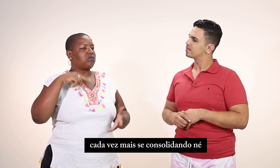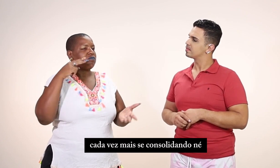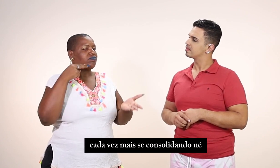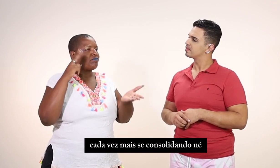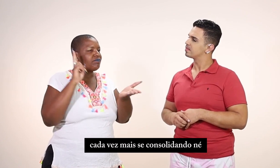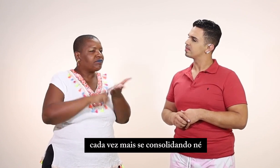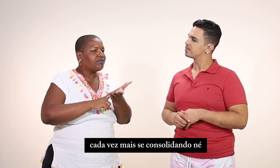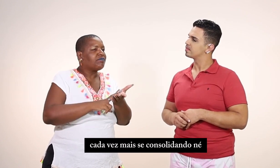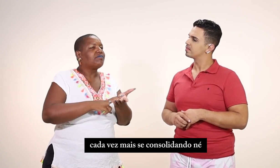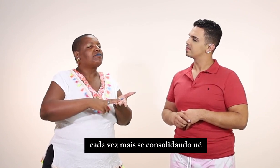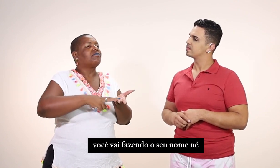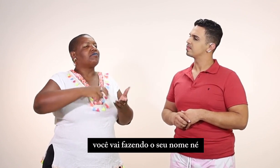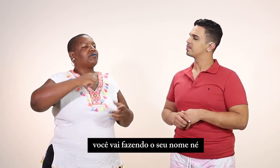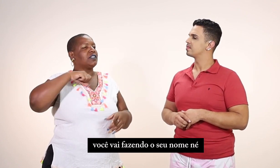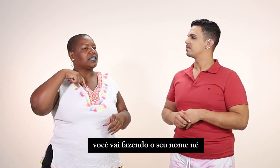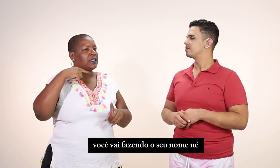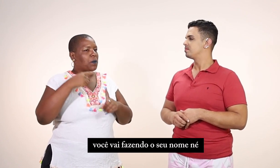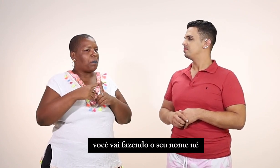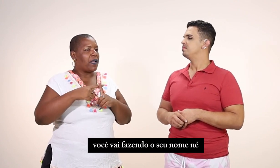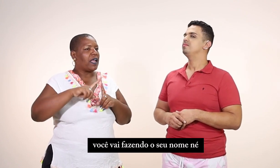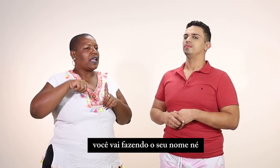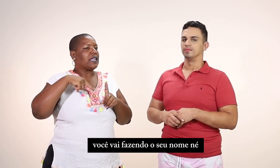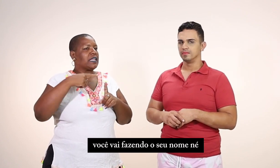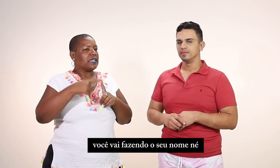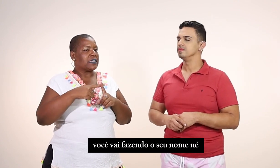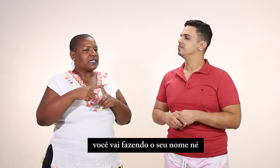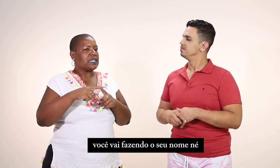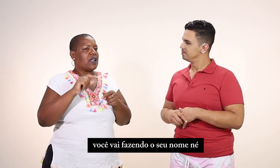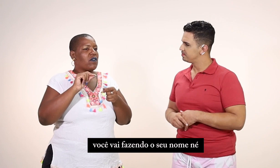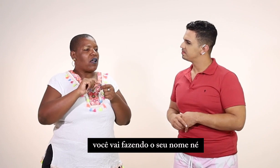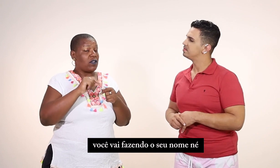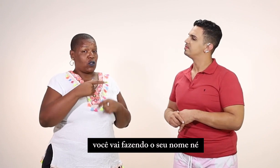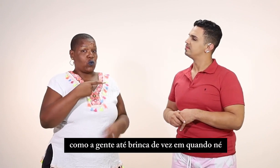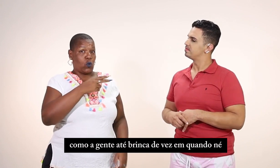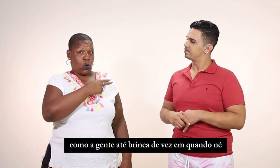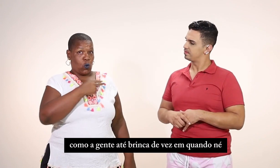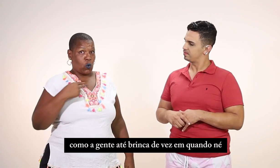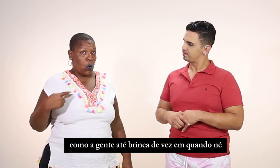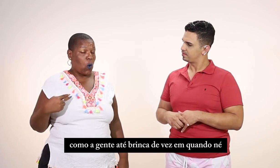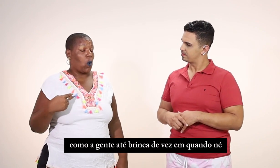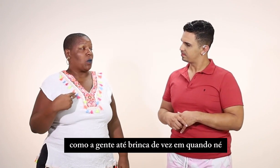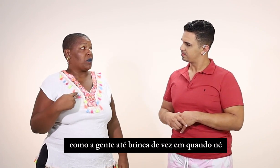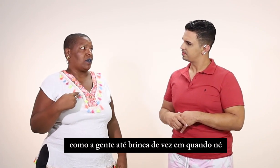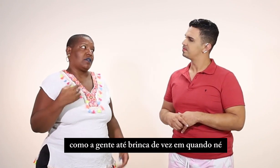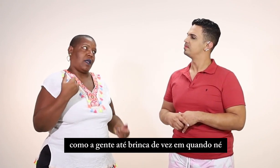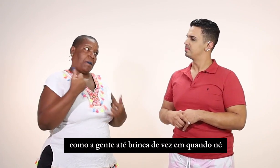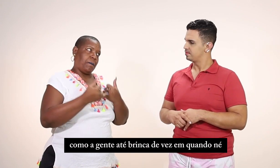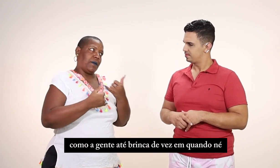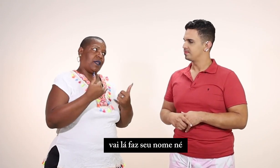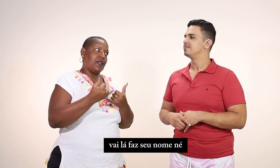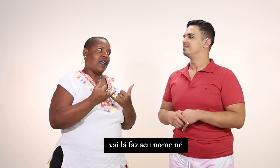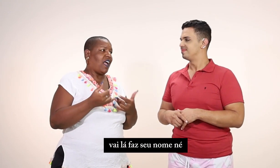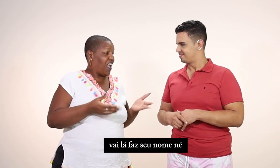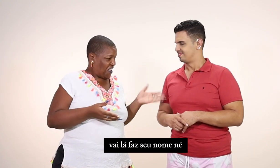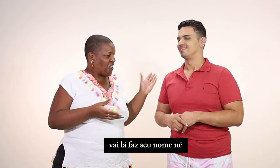consolidando, né? Você vai fazendo o seu nome, né? Como a gente até brinca de vez em quando, né? Vai lá, faz seu nome, né?